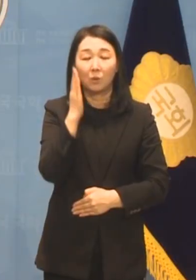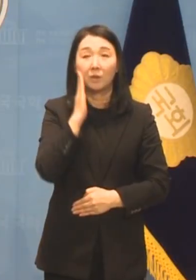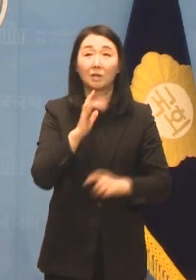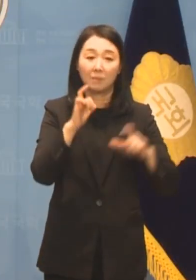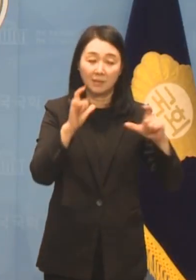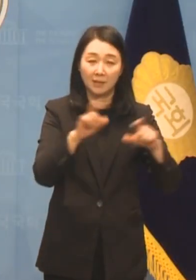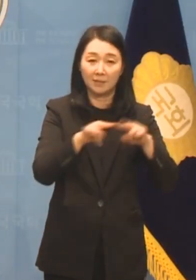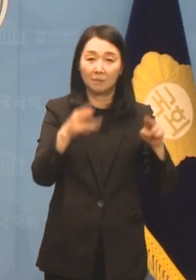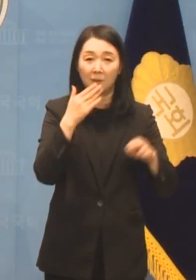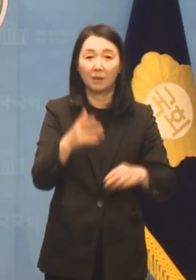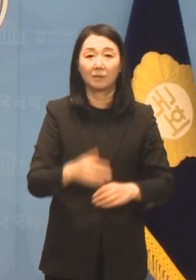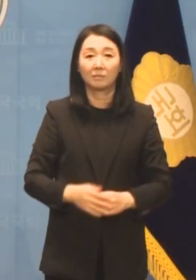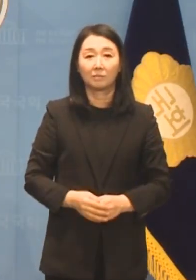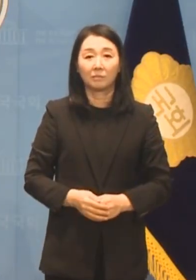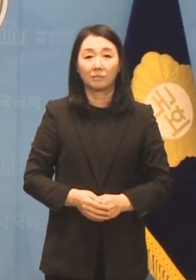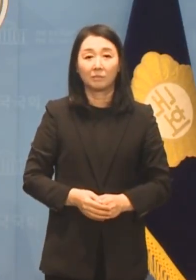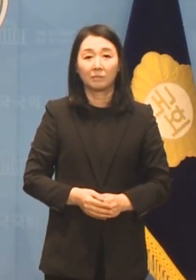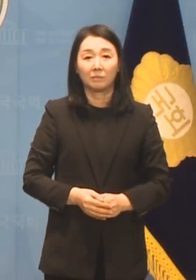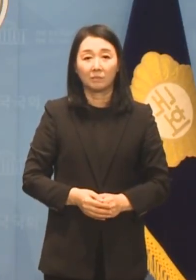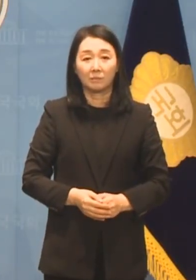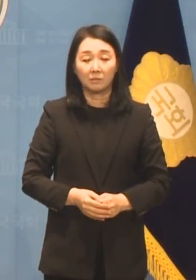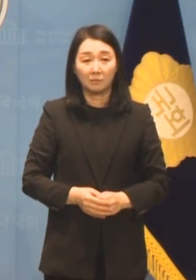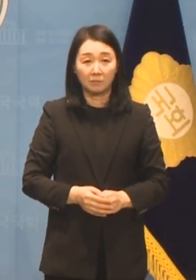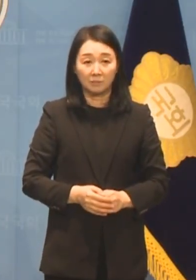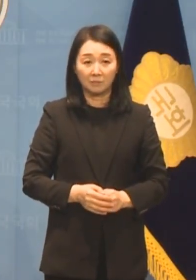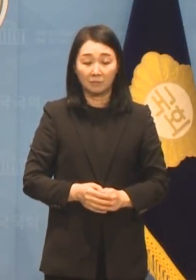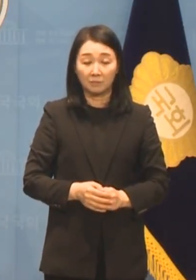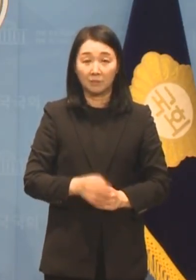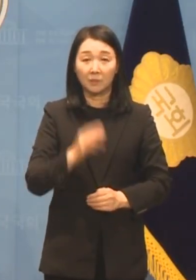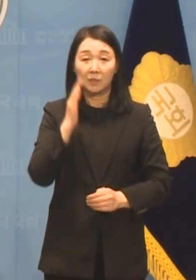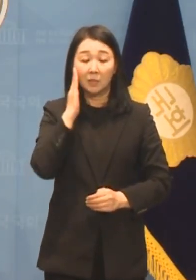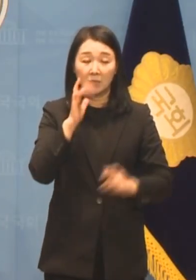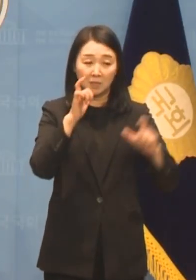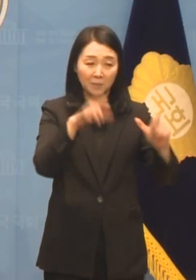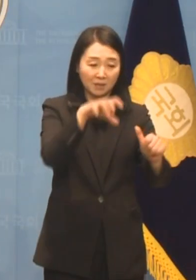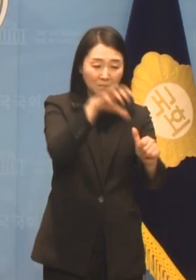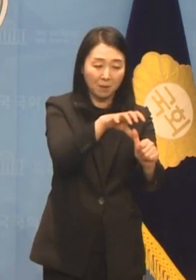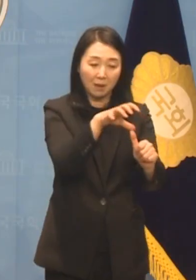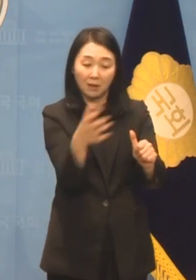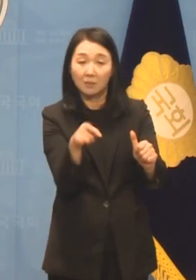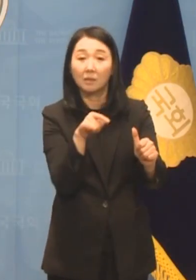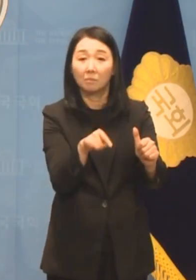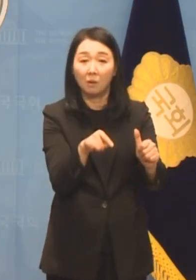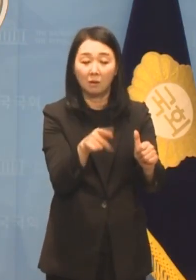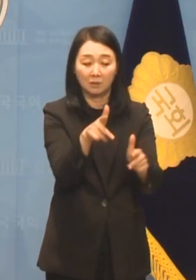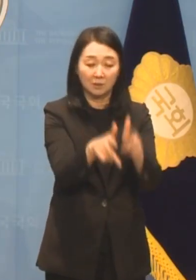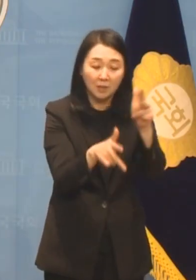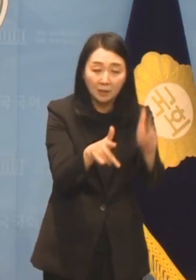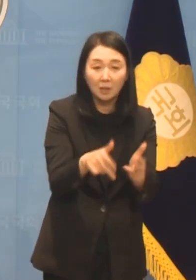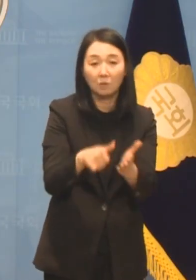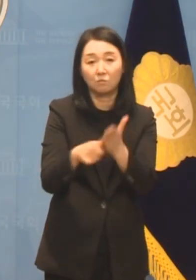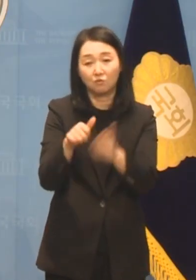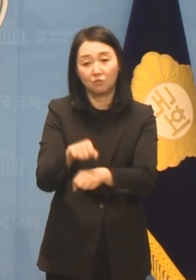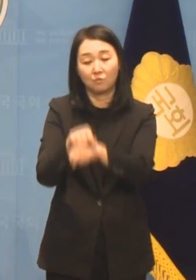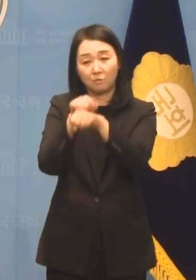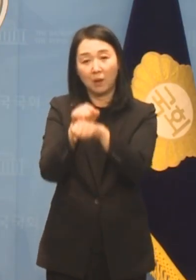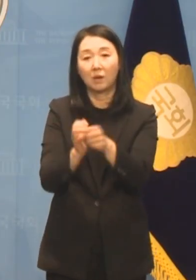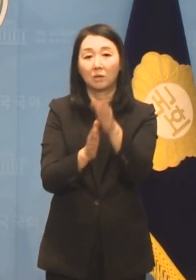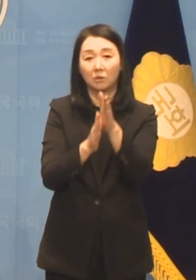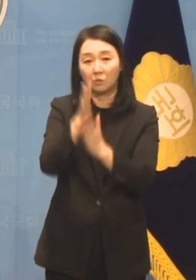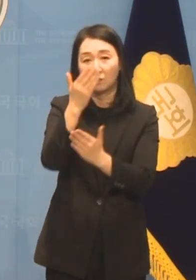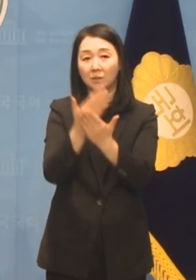수 있도록 하는 것입니다. 해제된 그린벨트에서는 산단 및 물류단지, 도시 개발